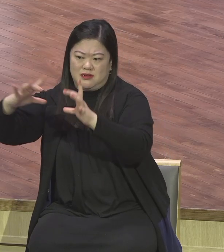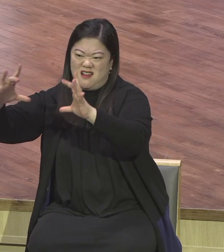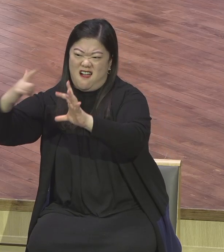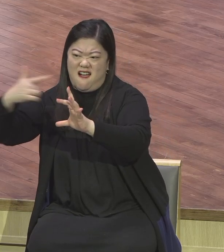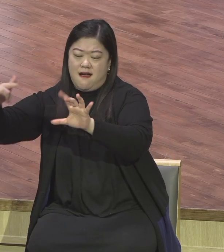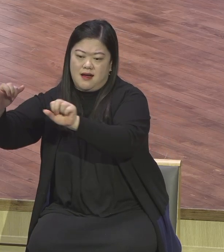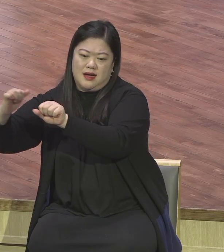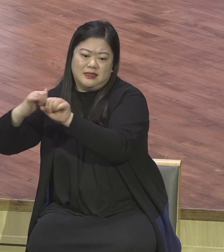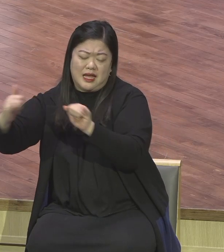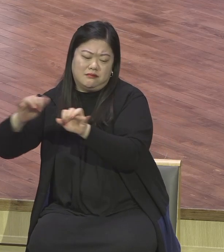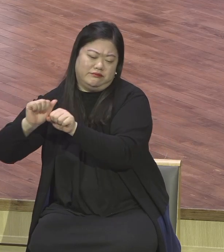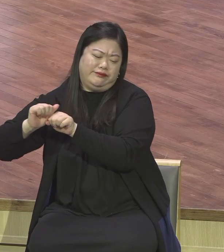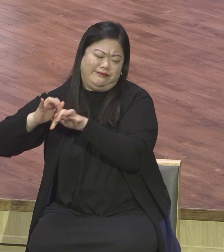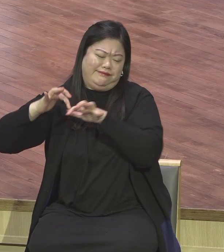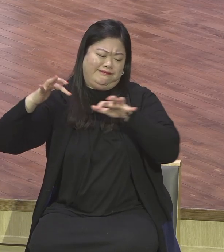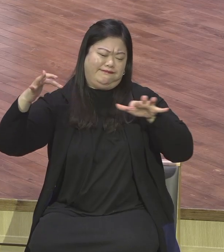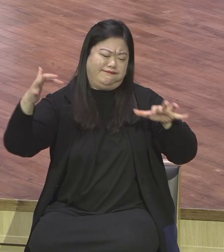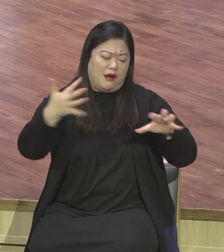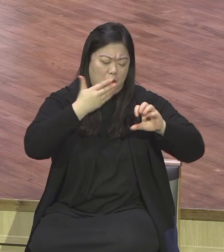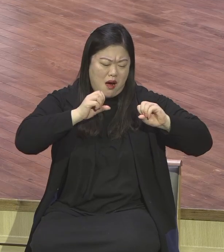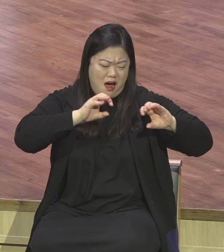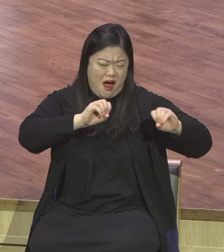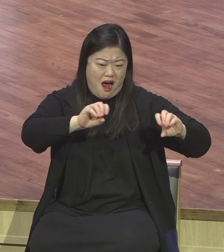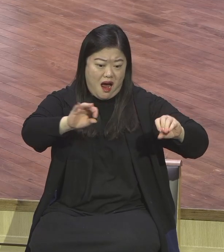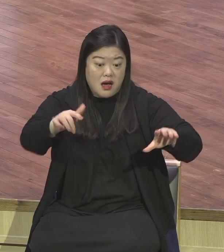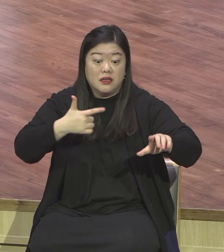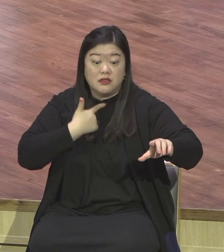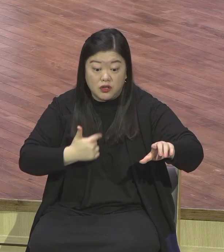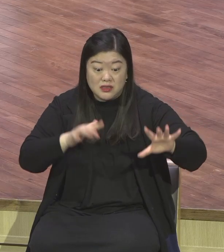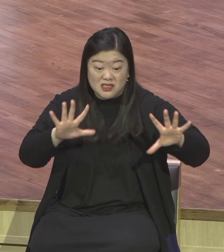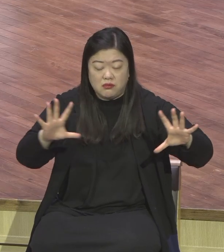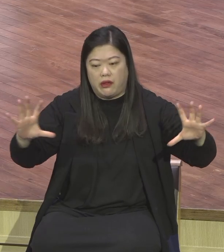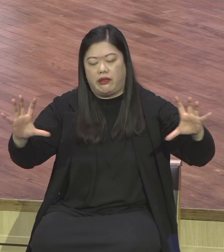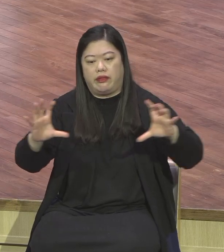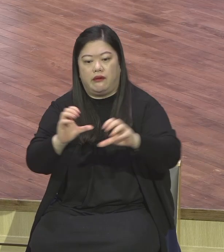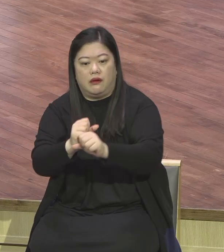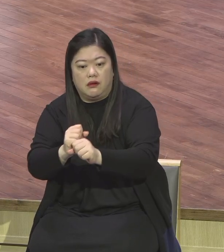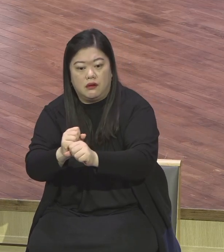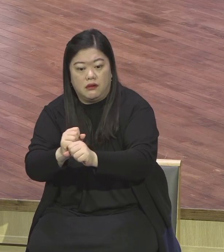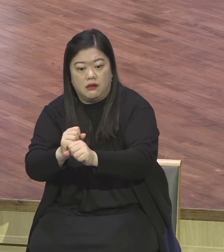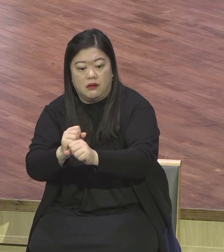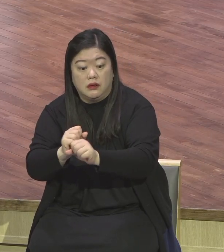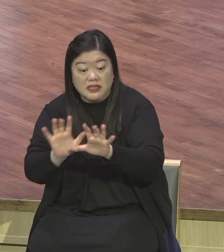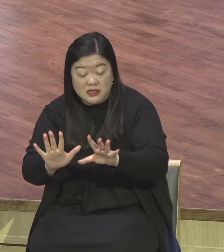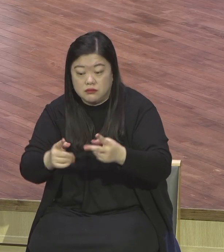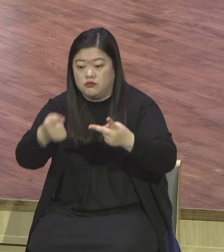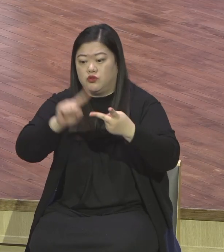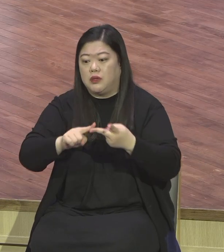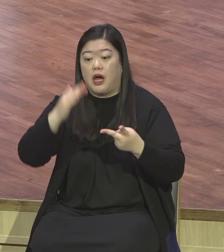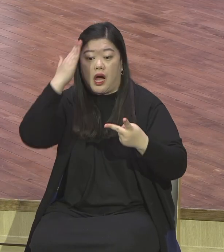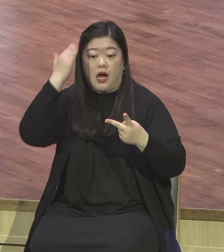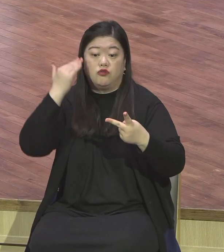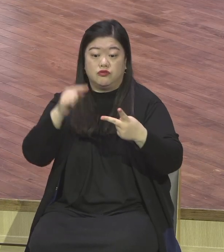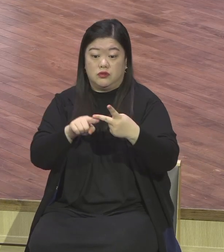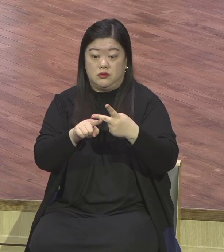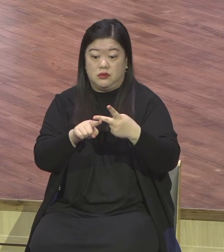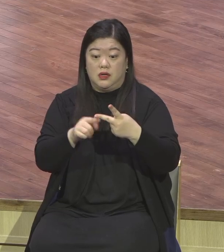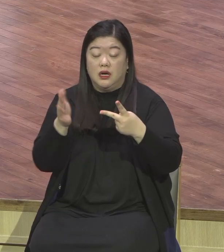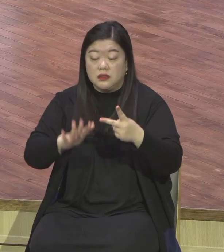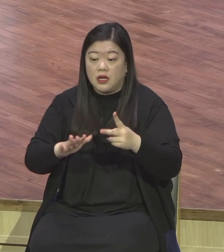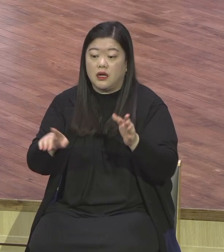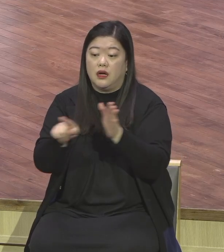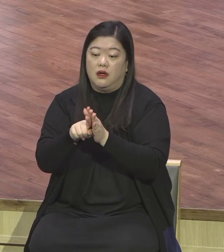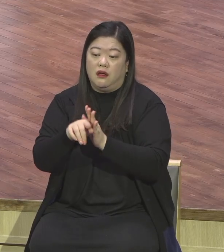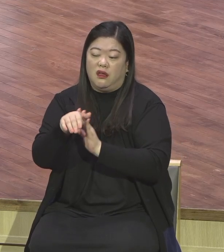지금 한국이 지금 미국 숫자적으로 미국 다음인데 있을 수가 있는 일이냐 이게 한국이